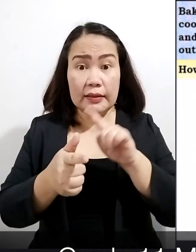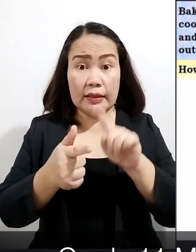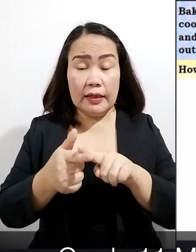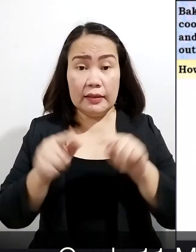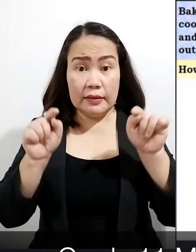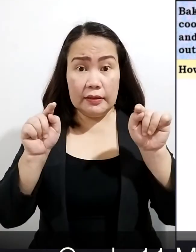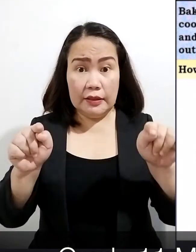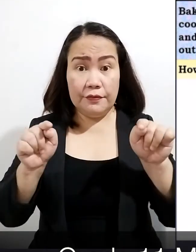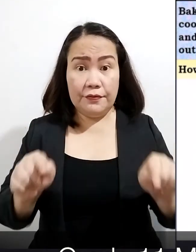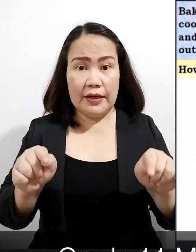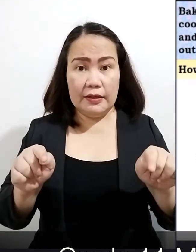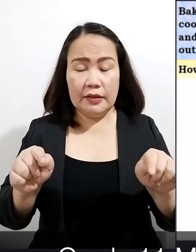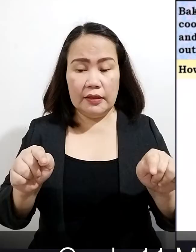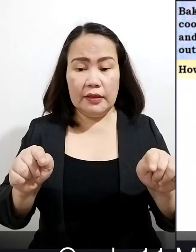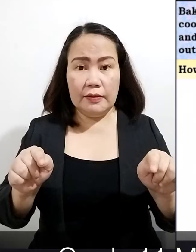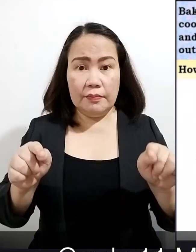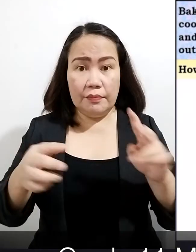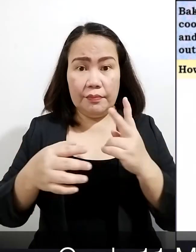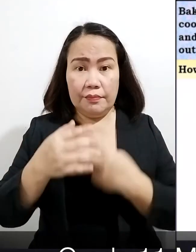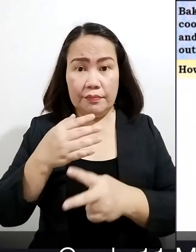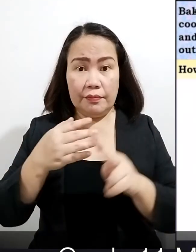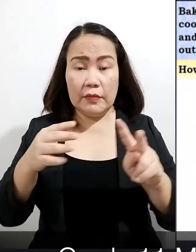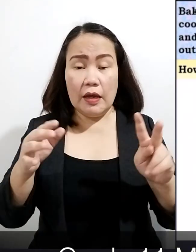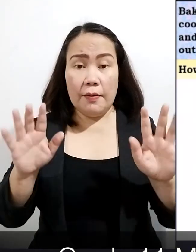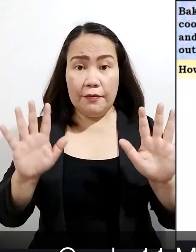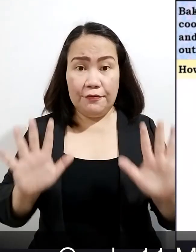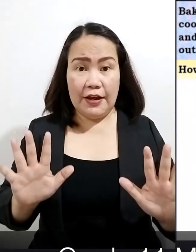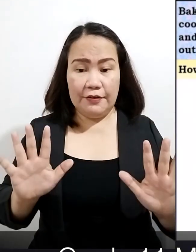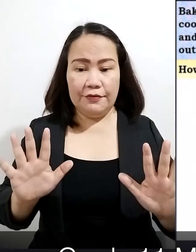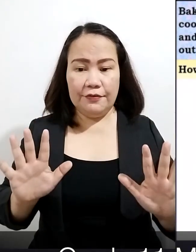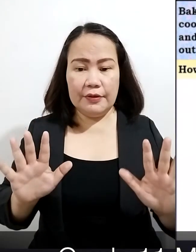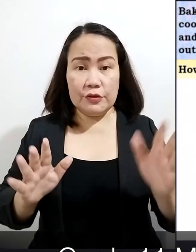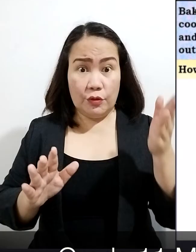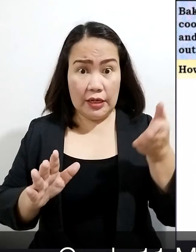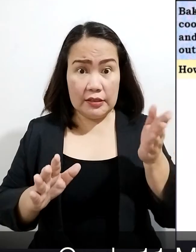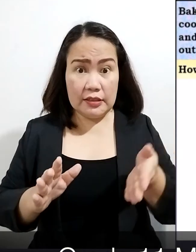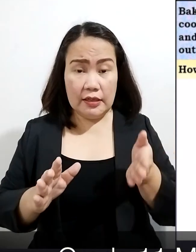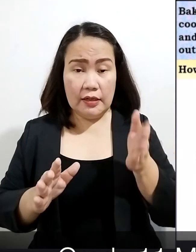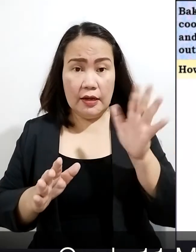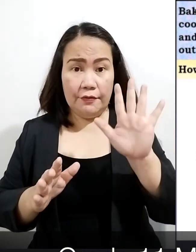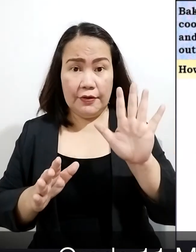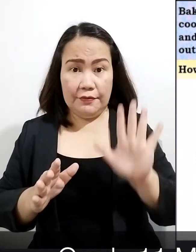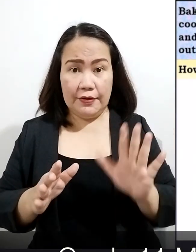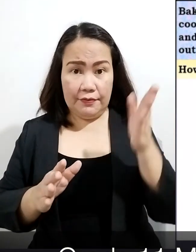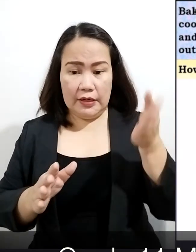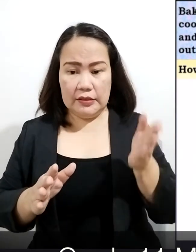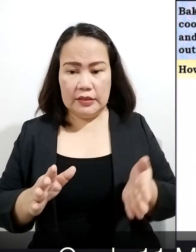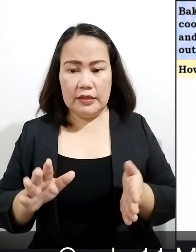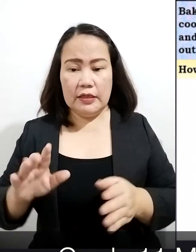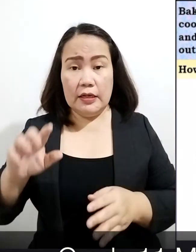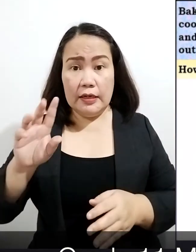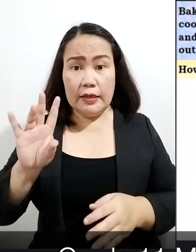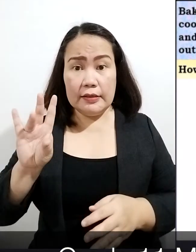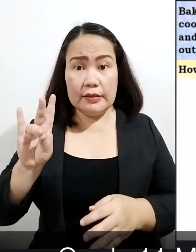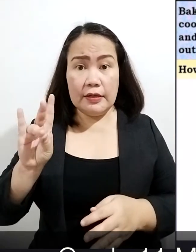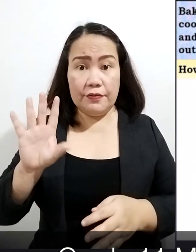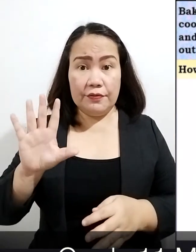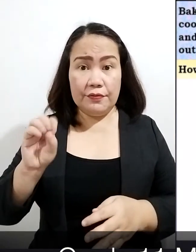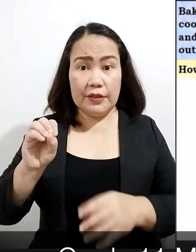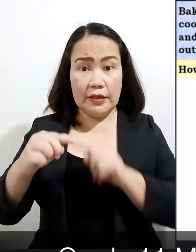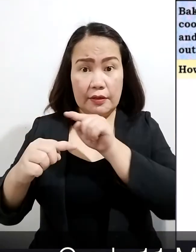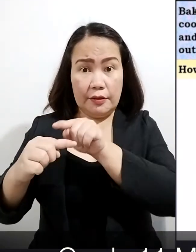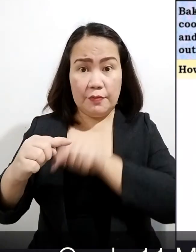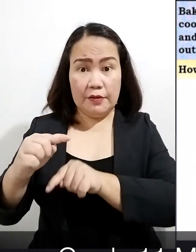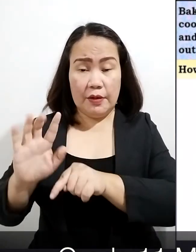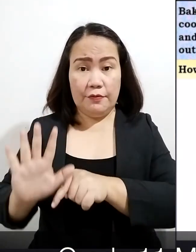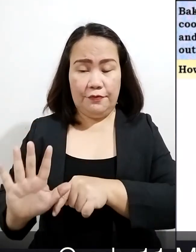natin both sides by 5. Okay, so, cancel dito. 750 divided by 5,